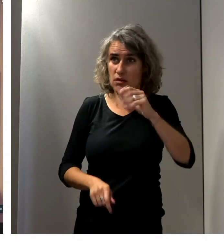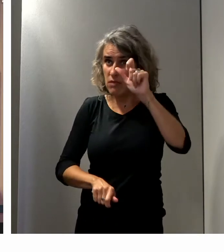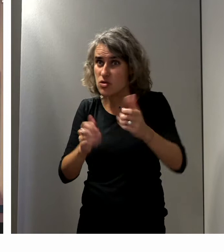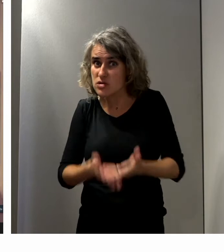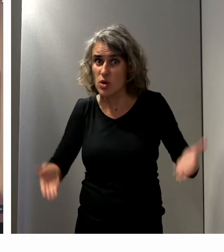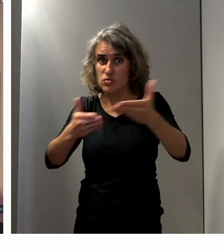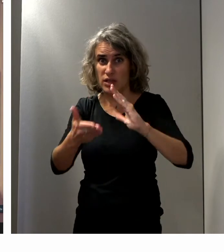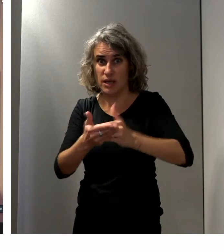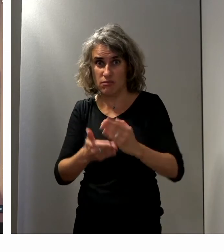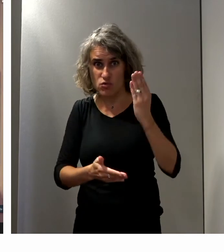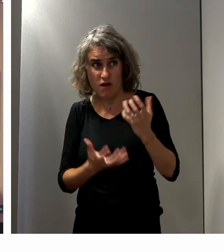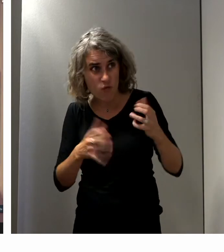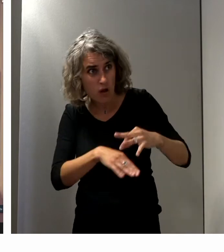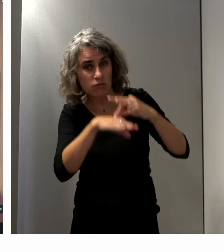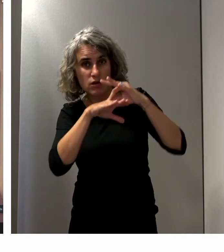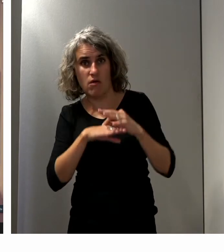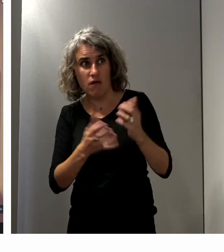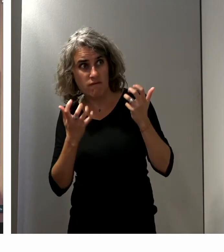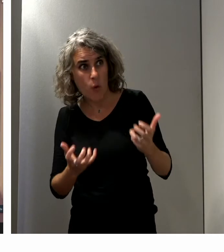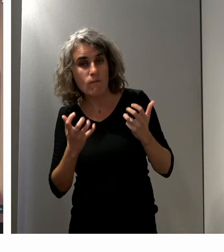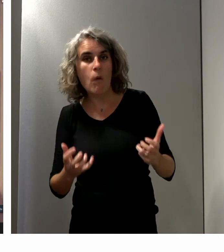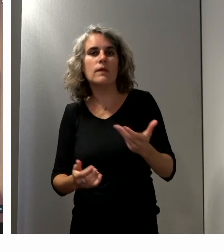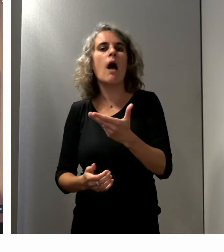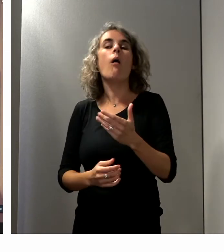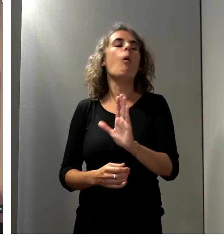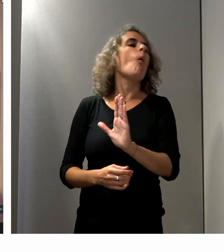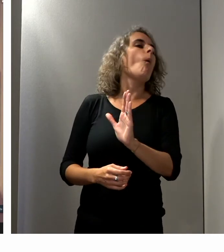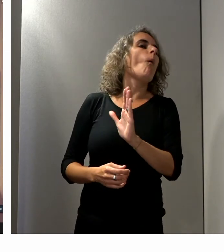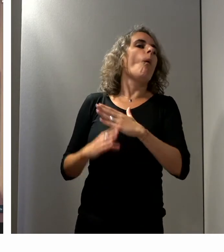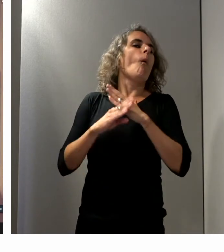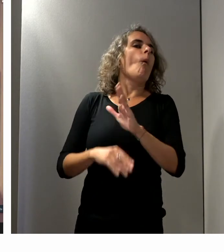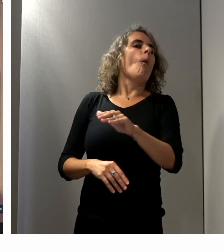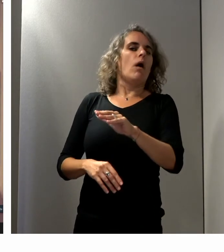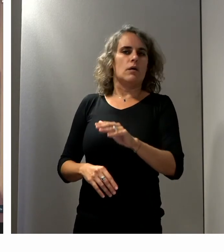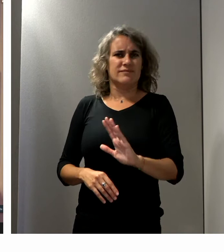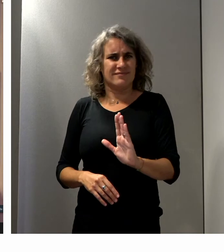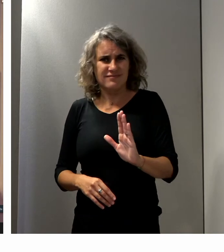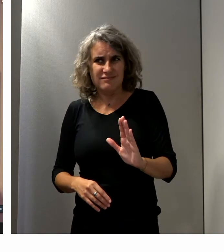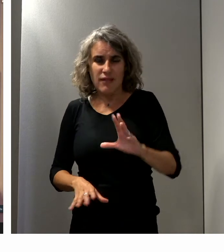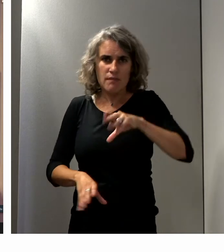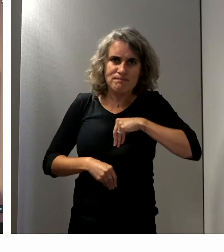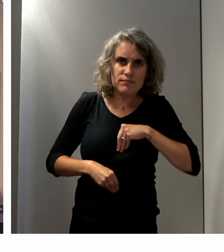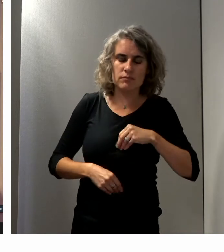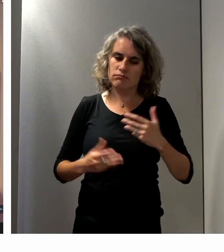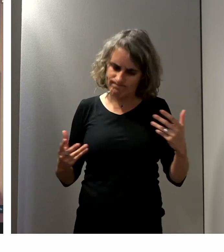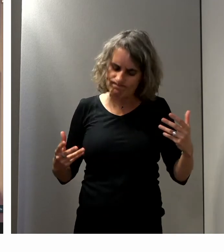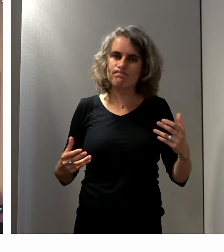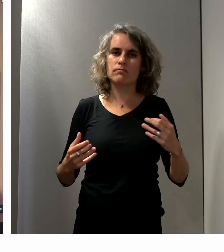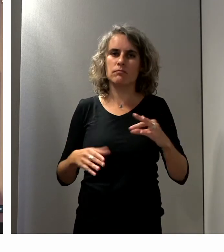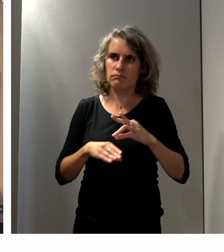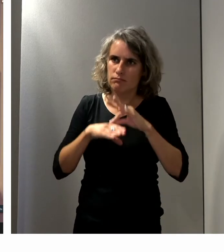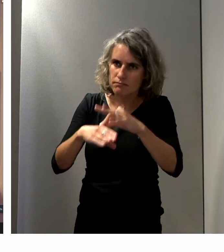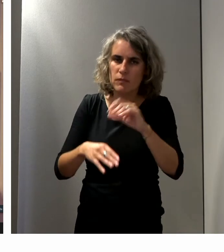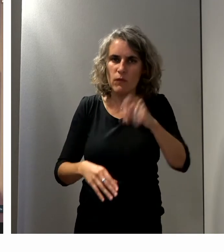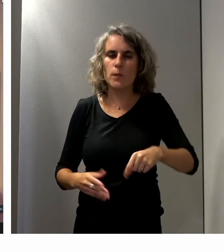demandent à être accompagnées. Et plutôt que d'éviter de nier cela, eh bien, il faudrait plutôt les accompagner à cette